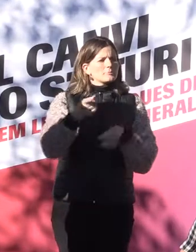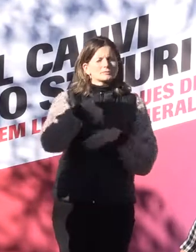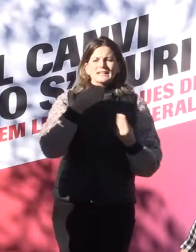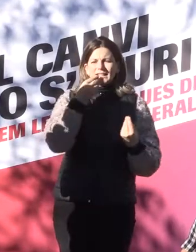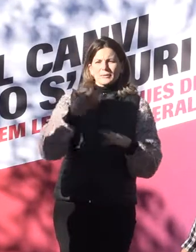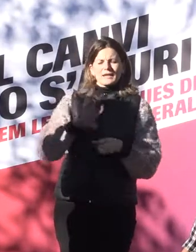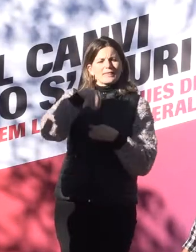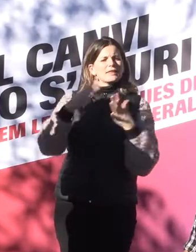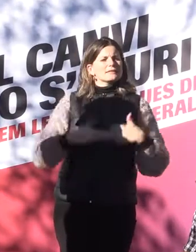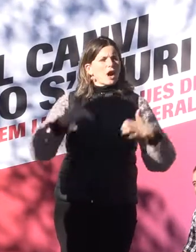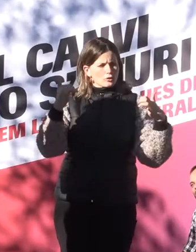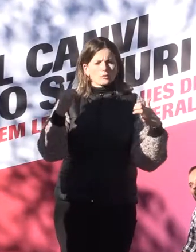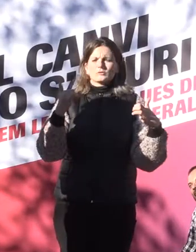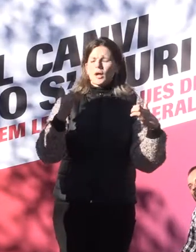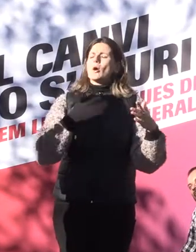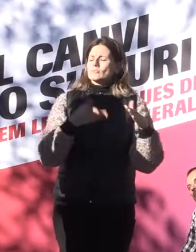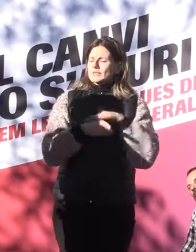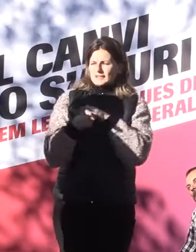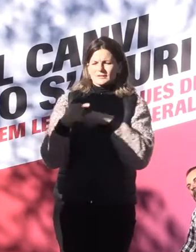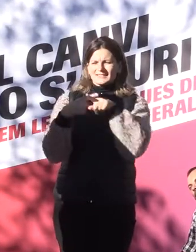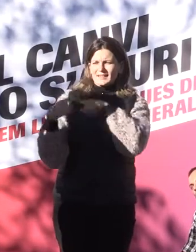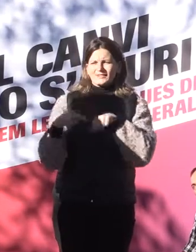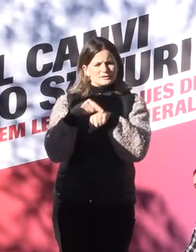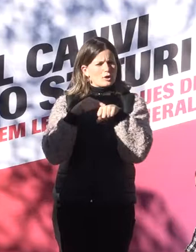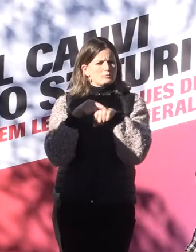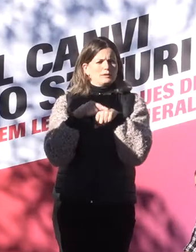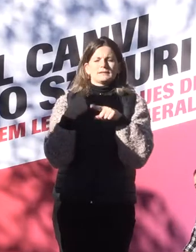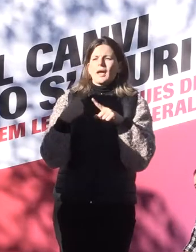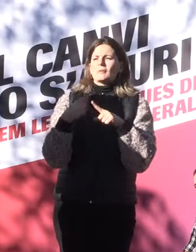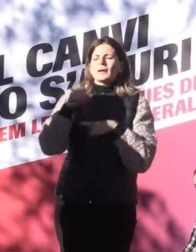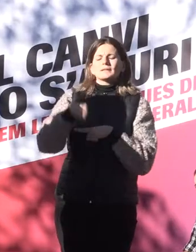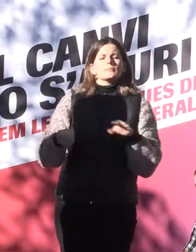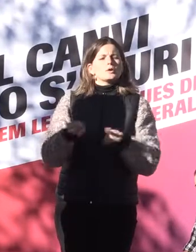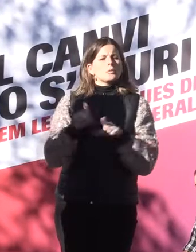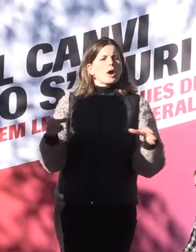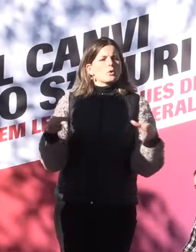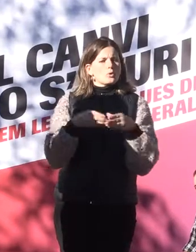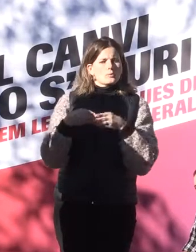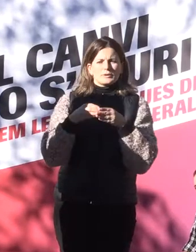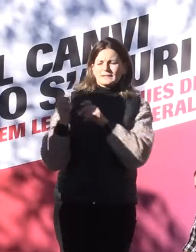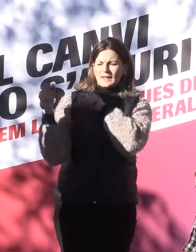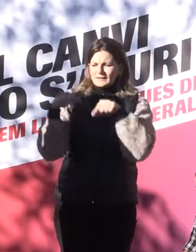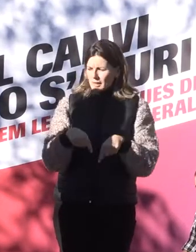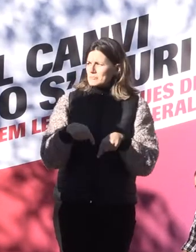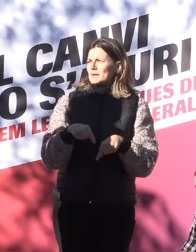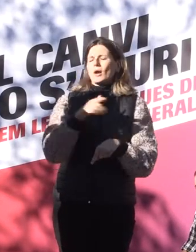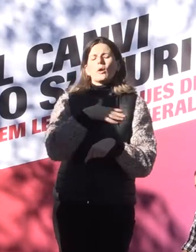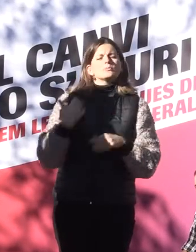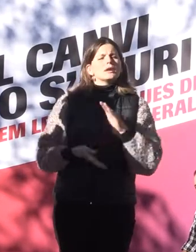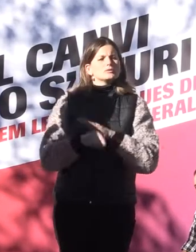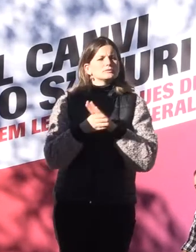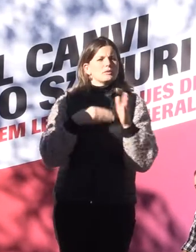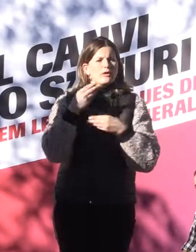representantes en el congreso se pueda gestionar esas políticas porque también como comunidad inmigrante queremos seguir